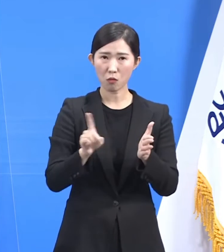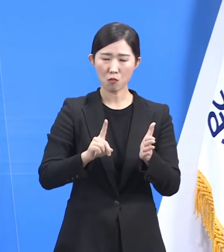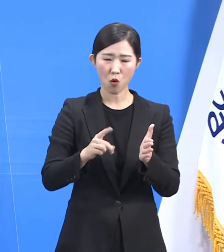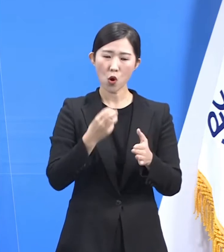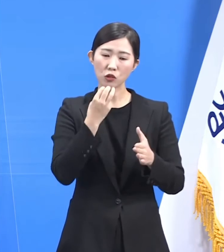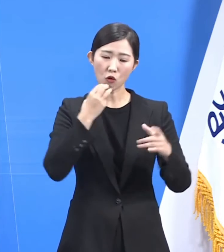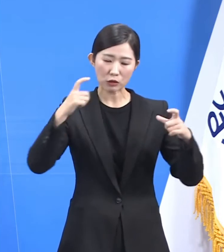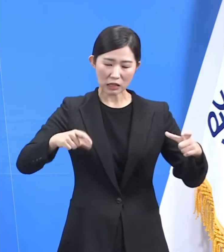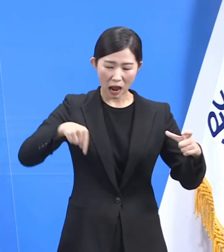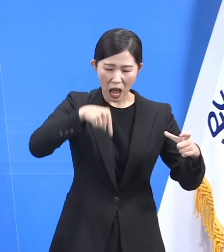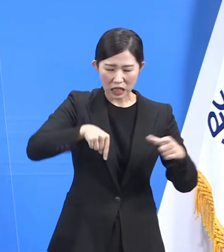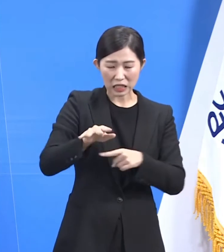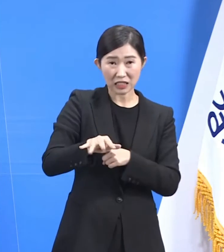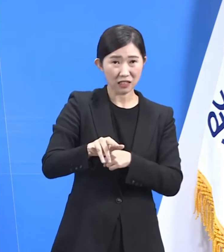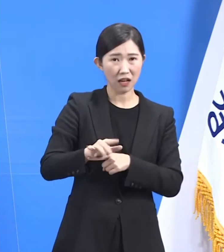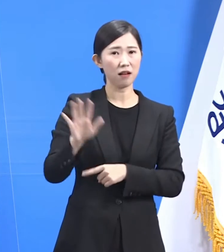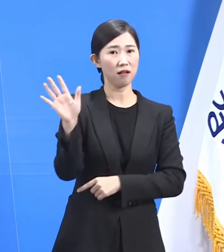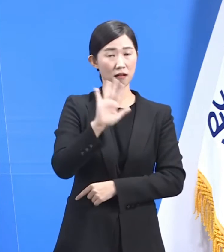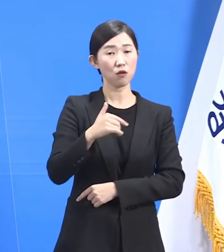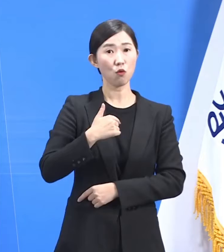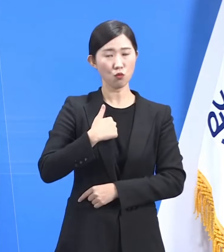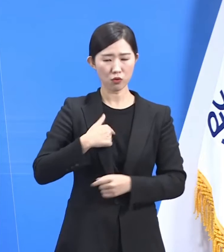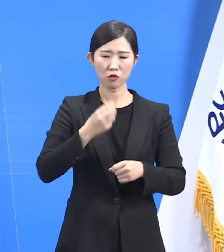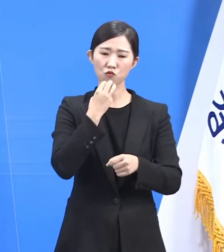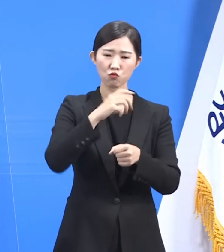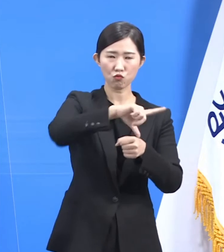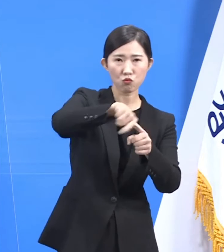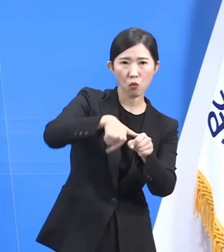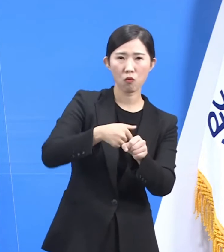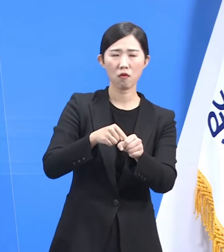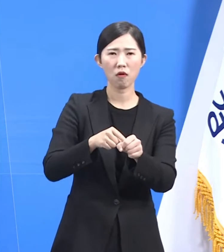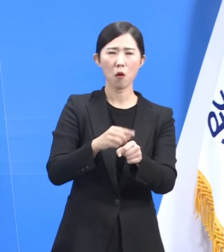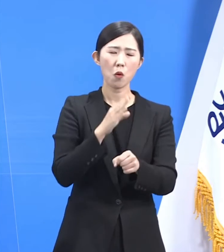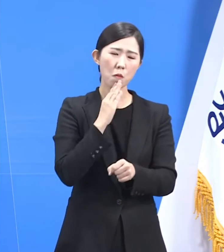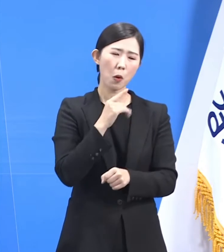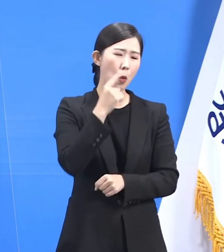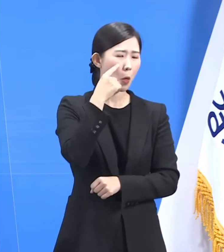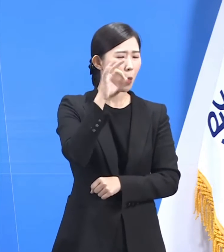중심이라는 것을 선포하는 작지만 상징적인 조치였습니다.